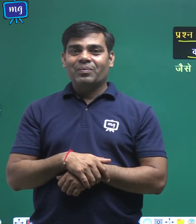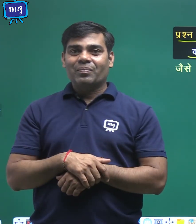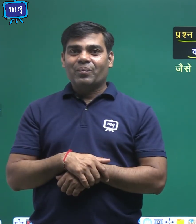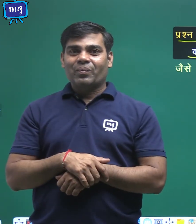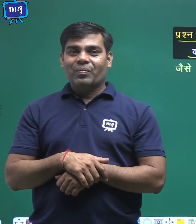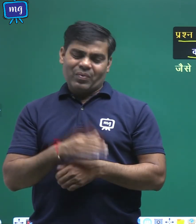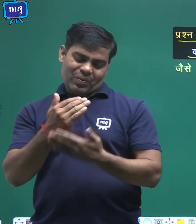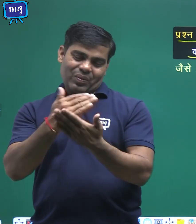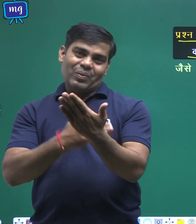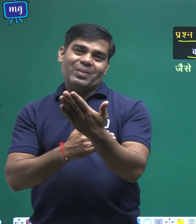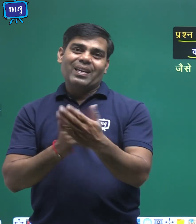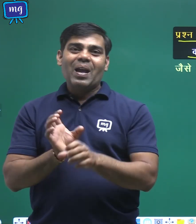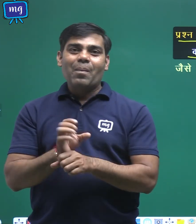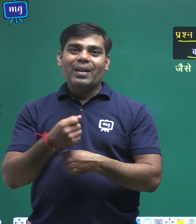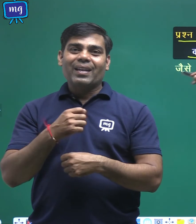सूची बनाइए,